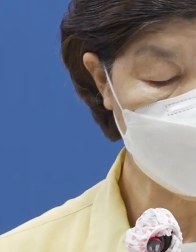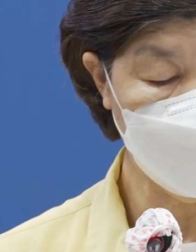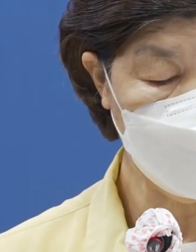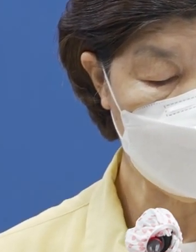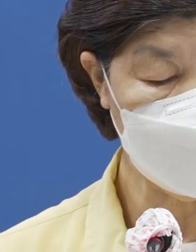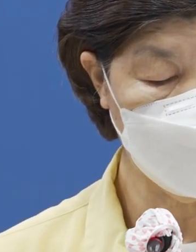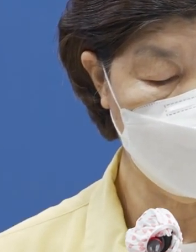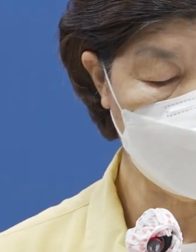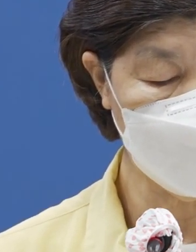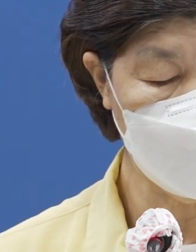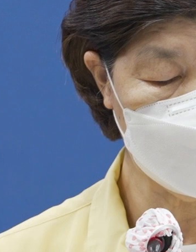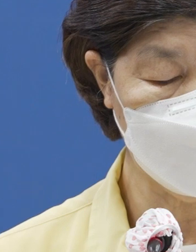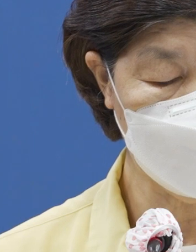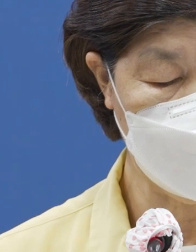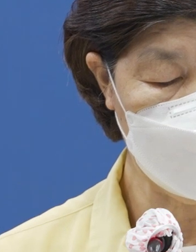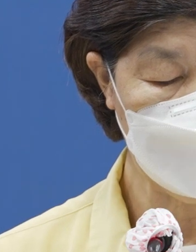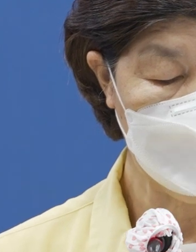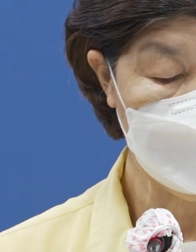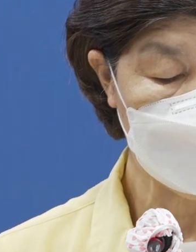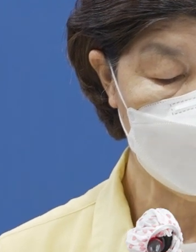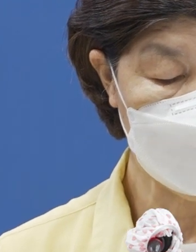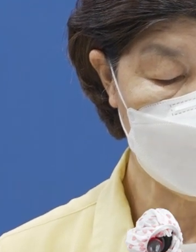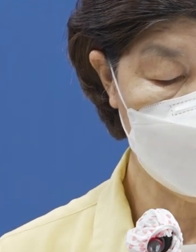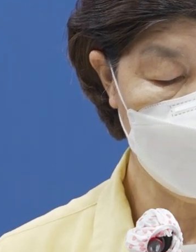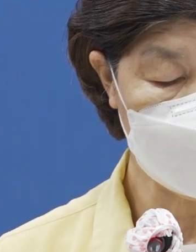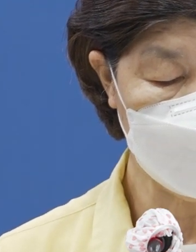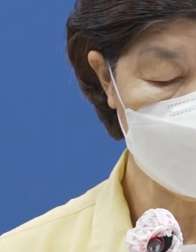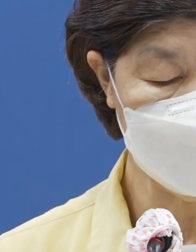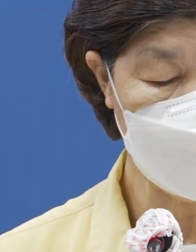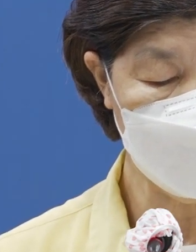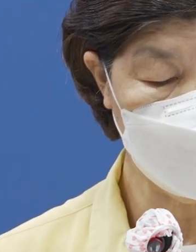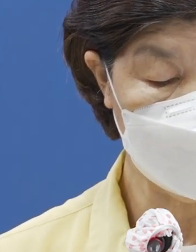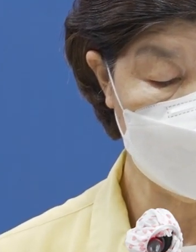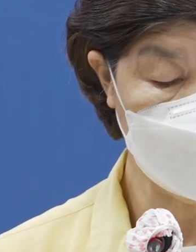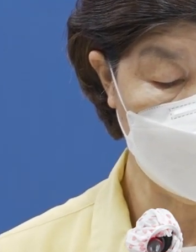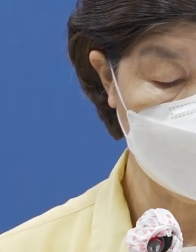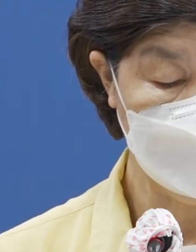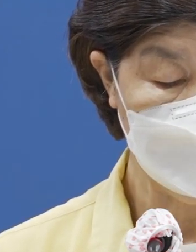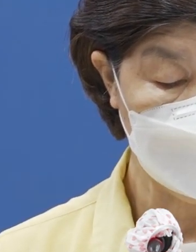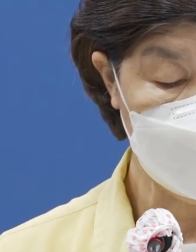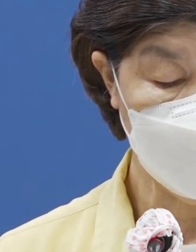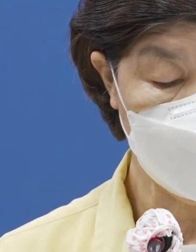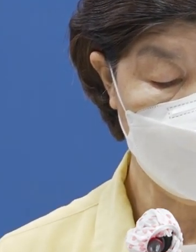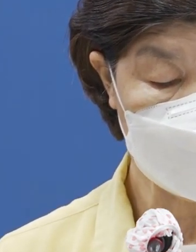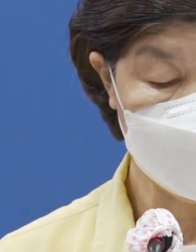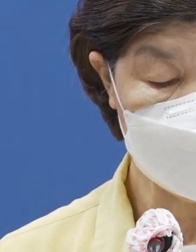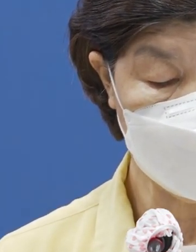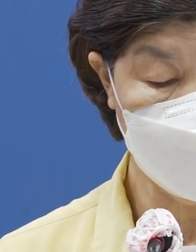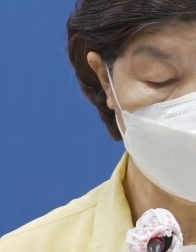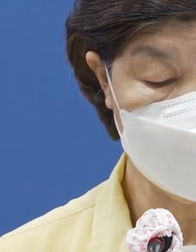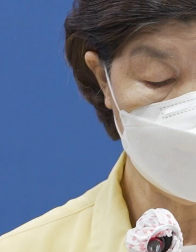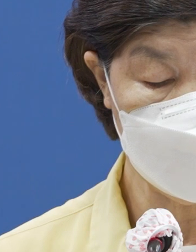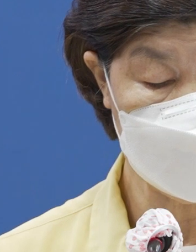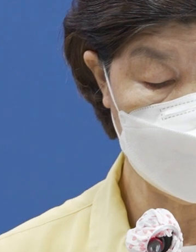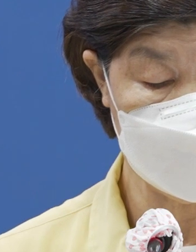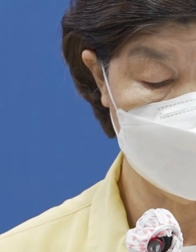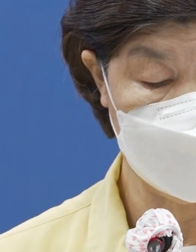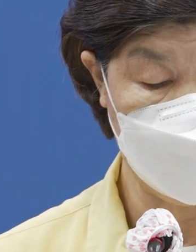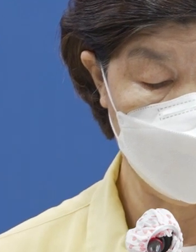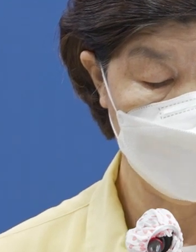예산 1조 8,506억 원보다 1,733억 원 늘어난 2조 239억